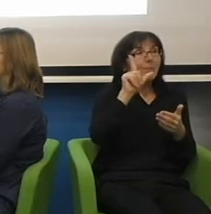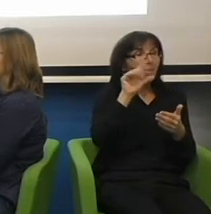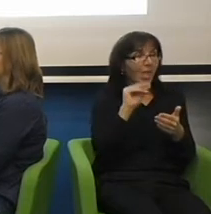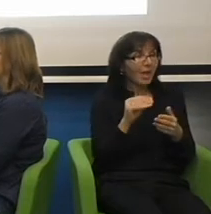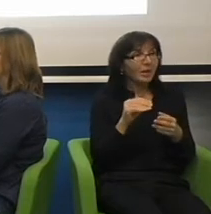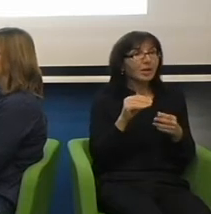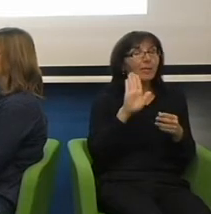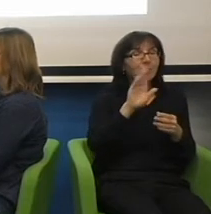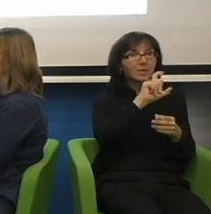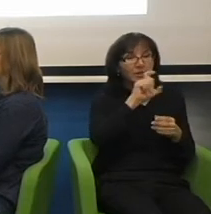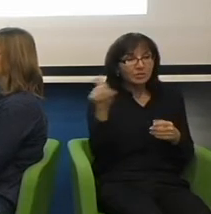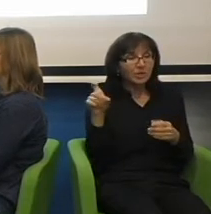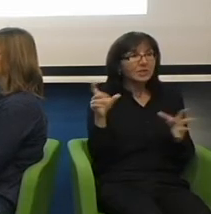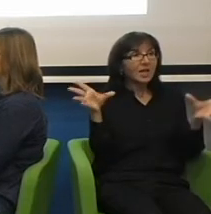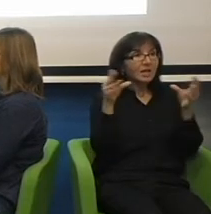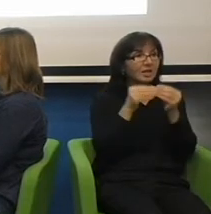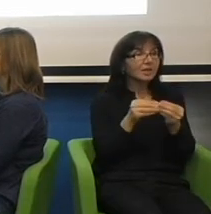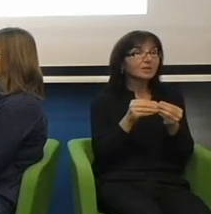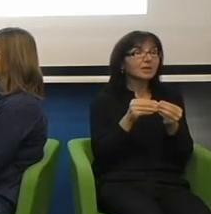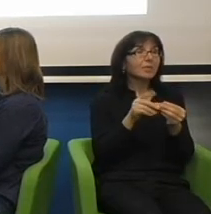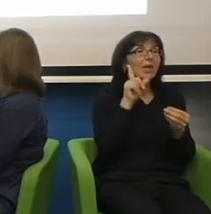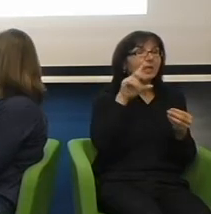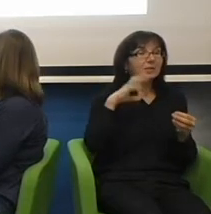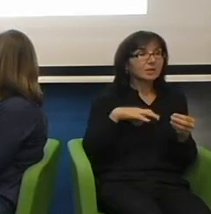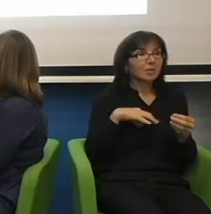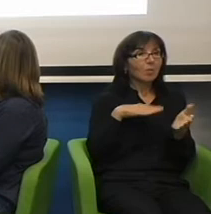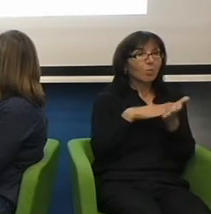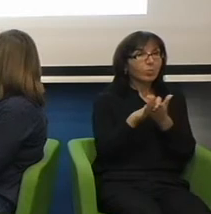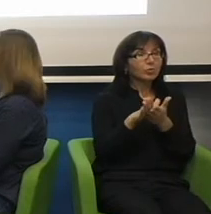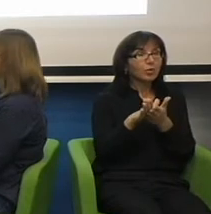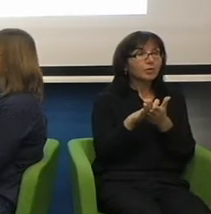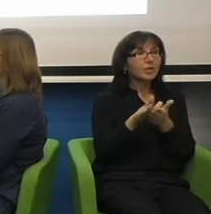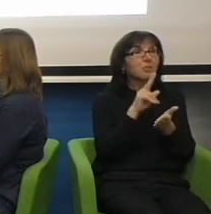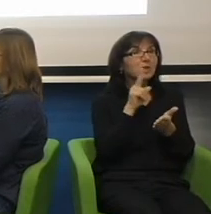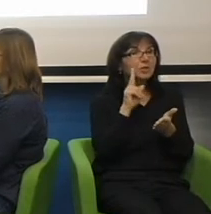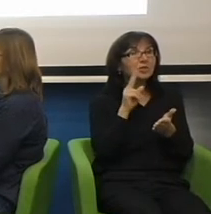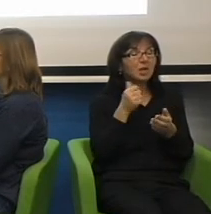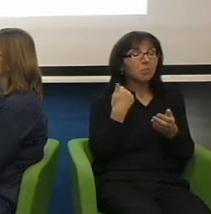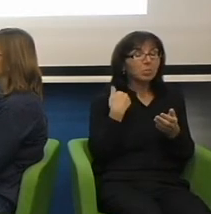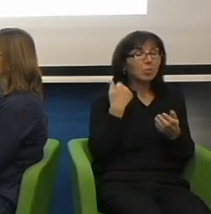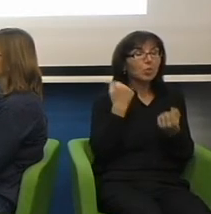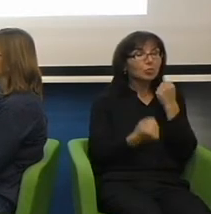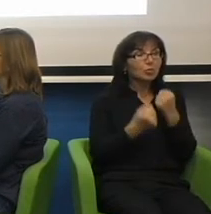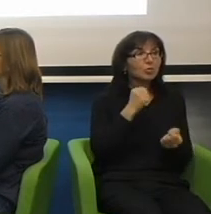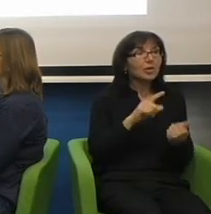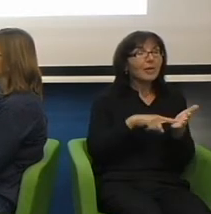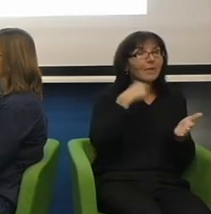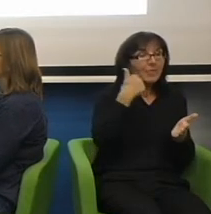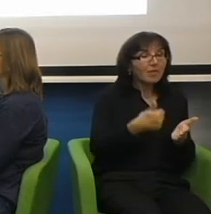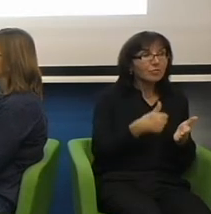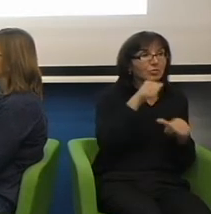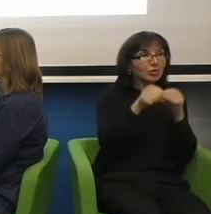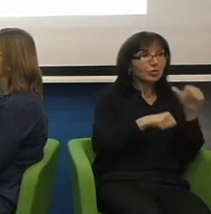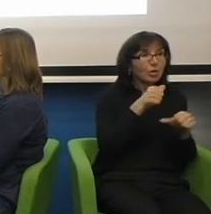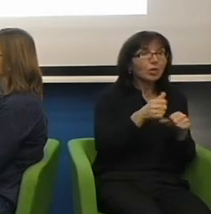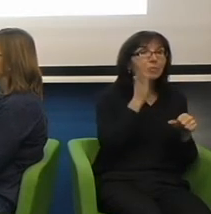to, żeby spędzać go z synem. Choć początek jej macierzyństwa był na pewno trudny, bo pierwszy rok mieszkała